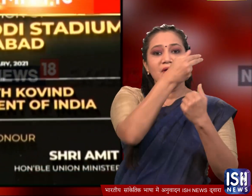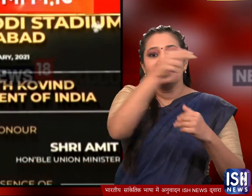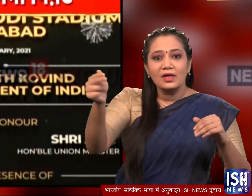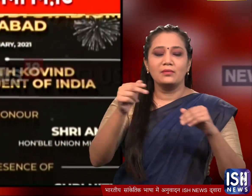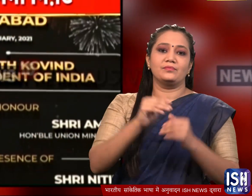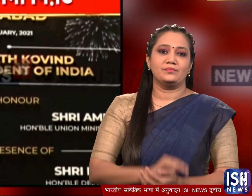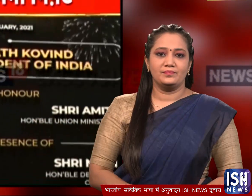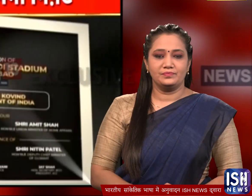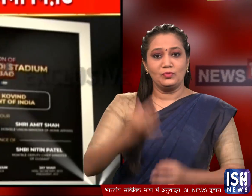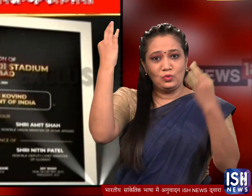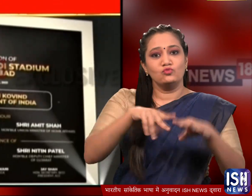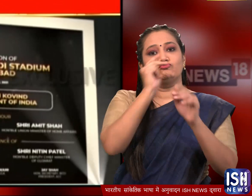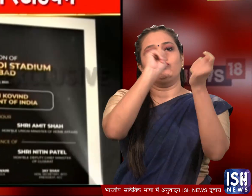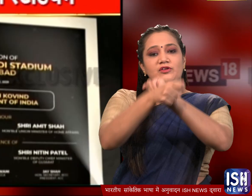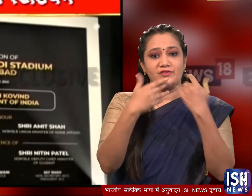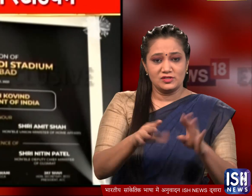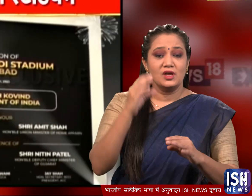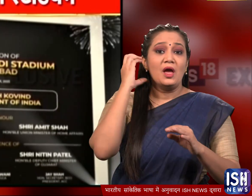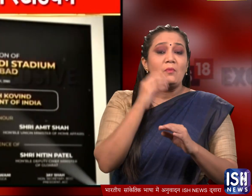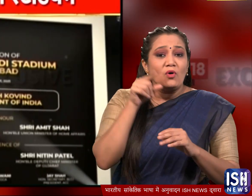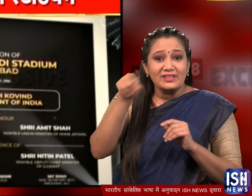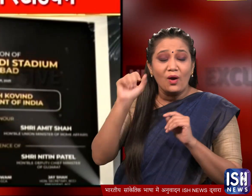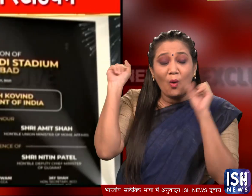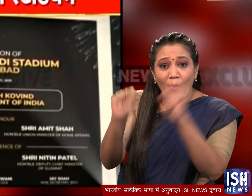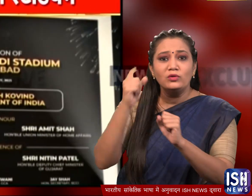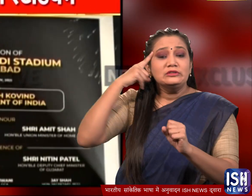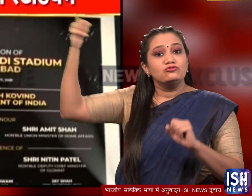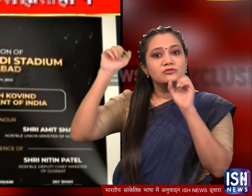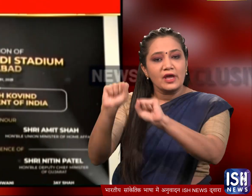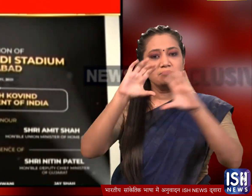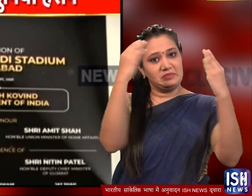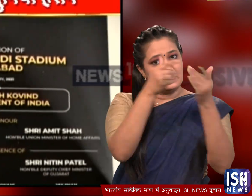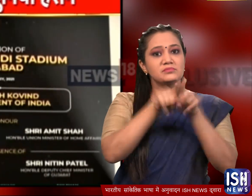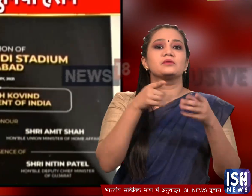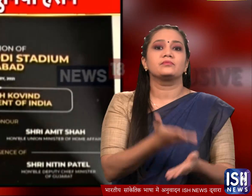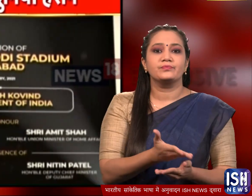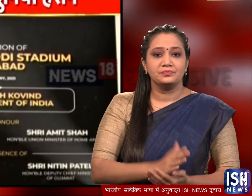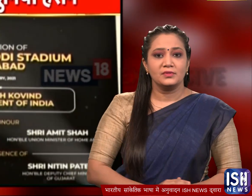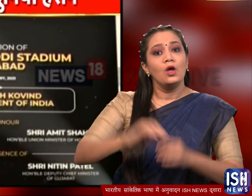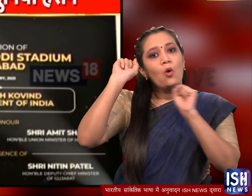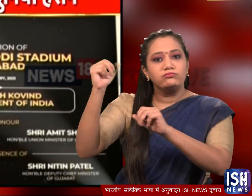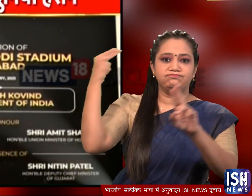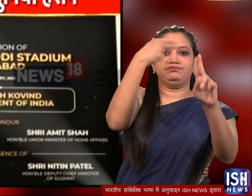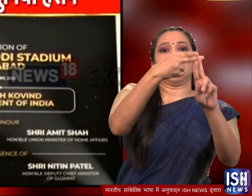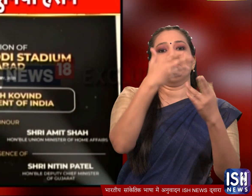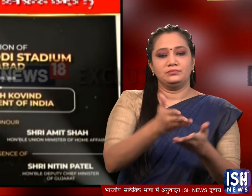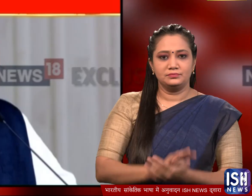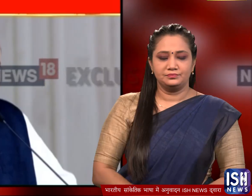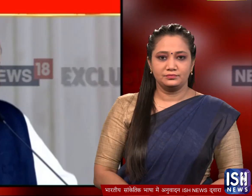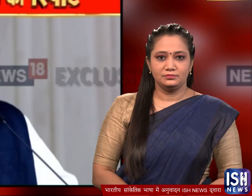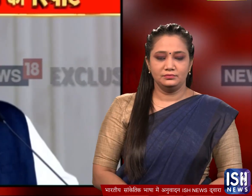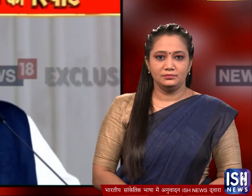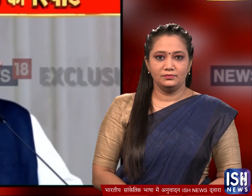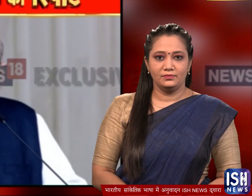का नया नाम दिया गया है। वो स्टेडियम जिसे प्रधानमंत्री नरेंद्र मोदी का सपना माना जाता है, उसे उन्हीं के नाम पर जाना जाएगा।